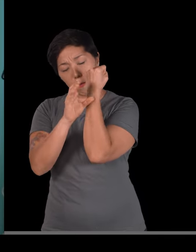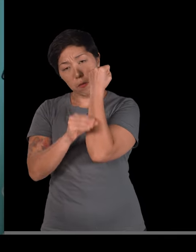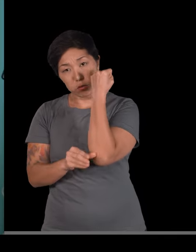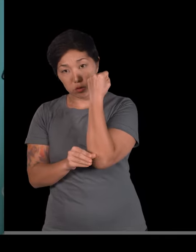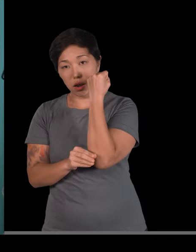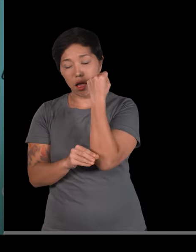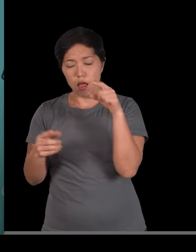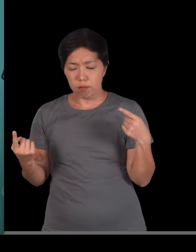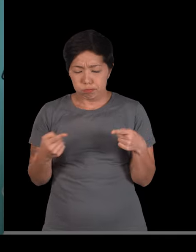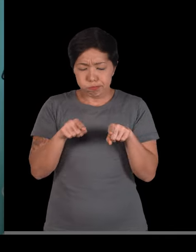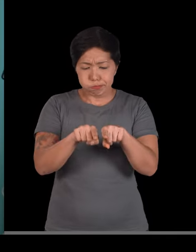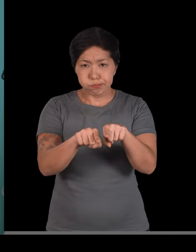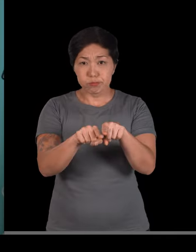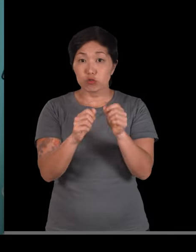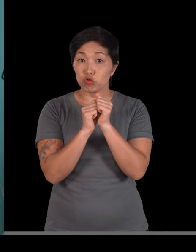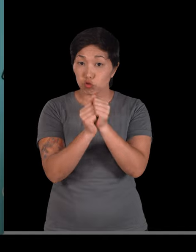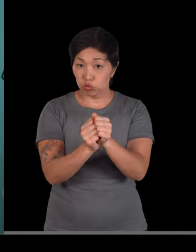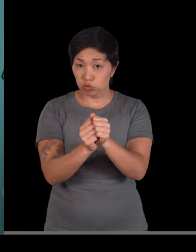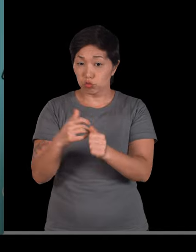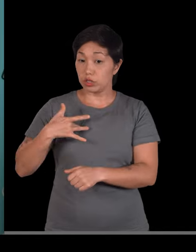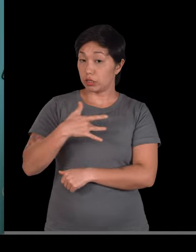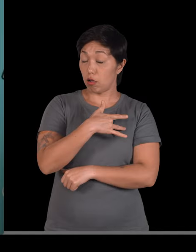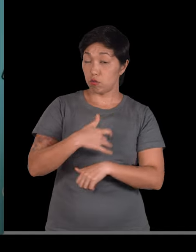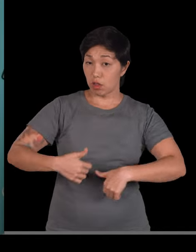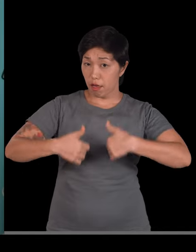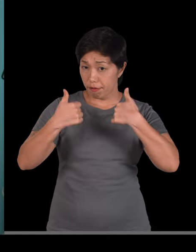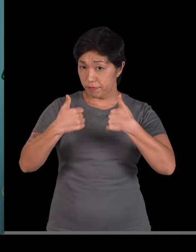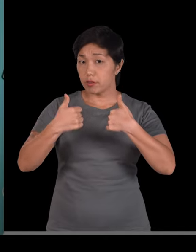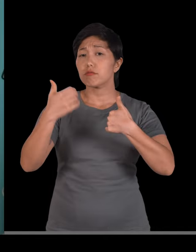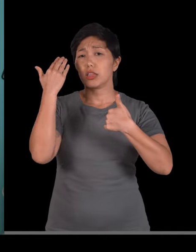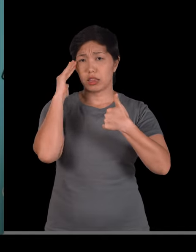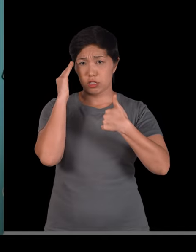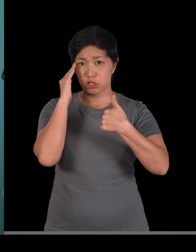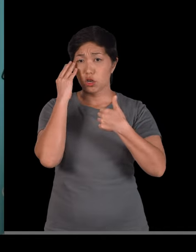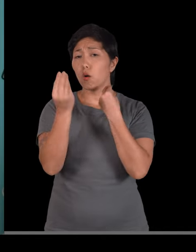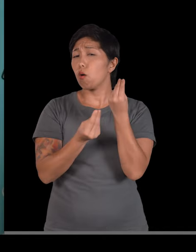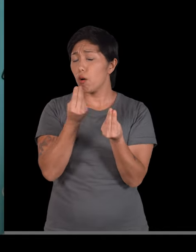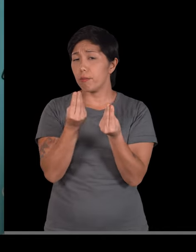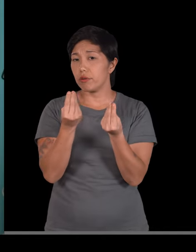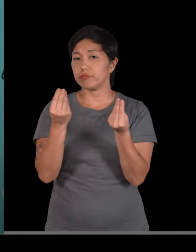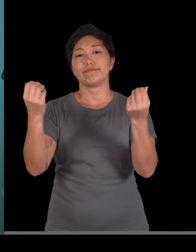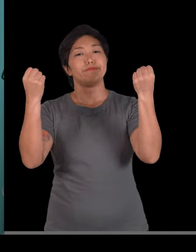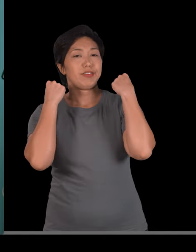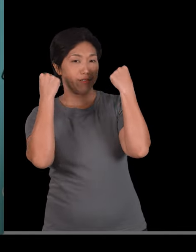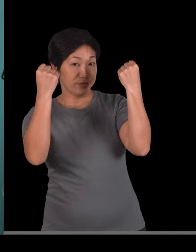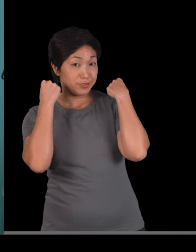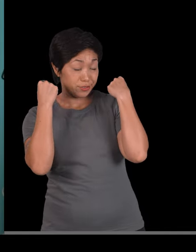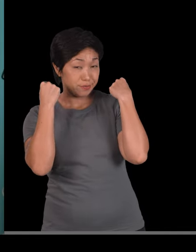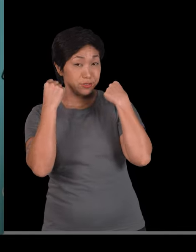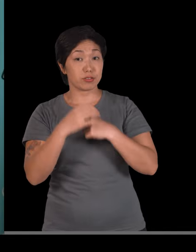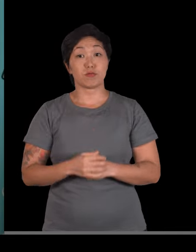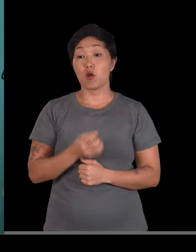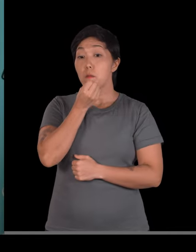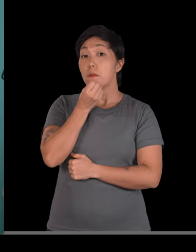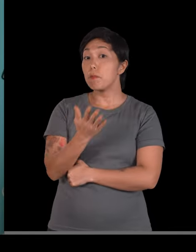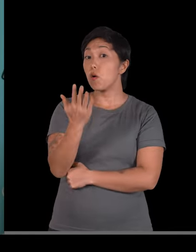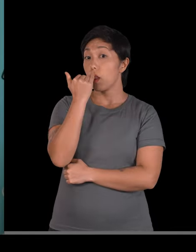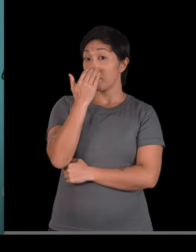Atuarem juntos. E de estarem saudáveis. E como eles vão estar saudáveis? Exercícios físicos. Uma boa alimentação. Posturas